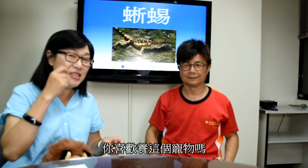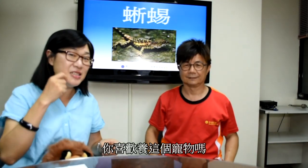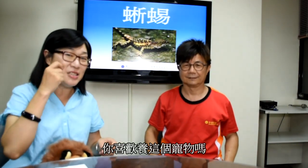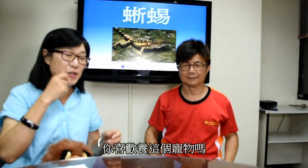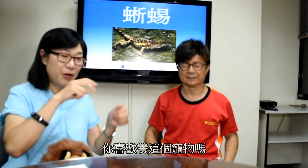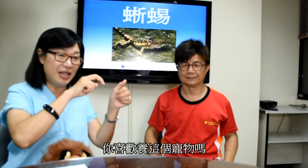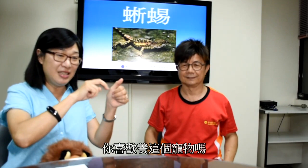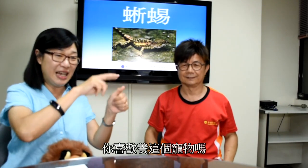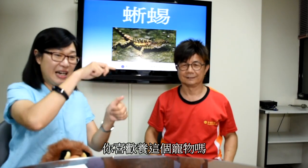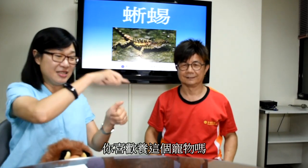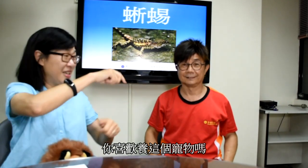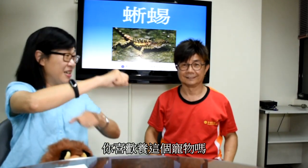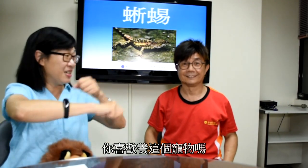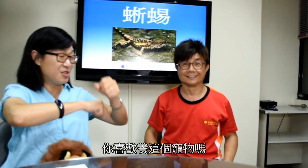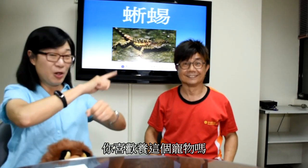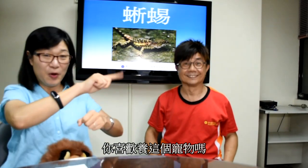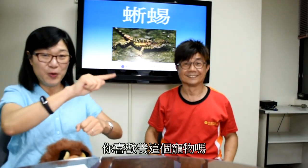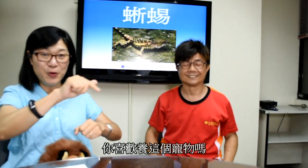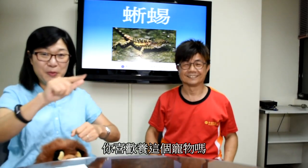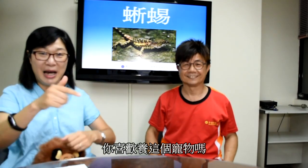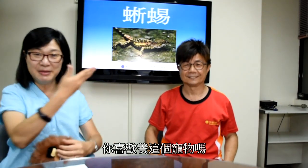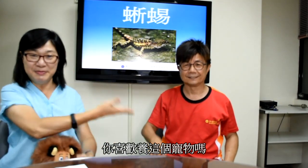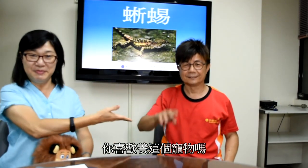喜欢养这个宠物吗？